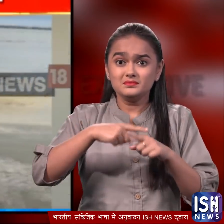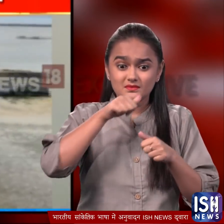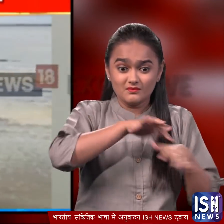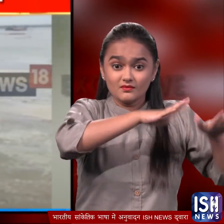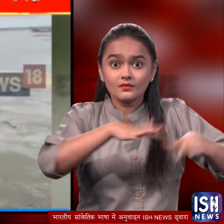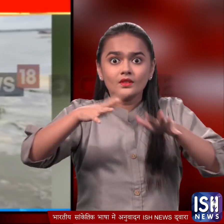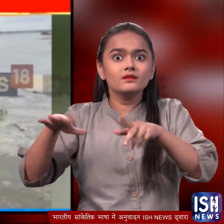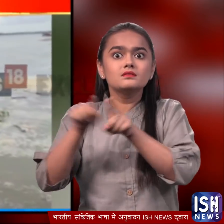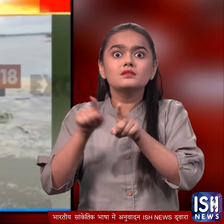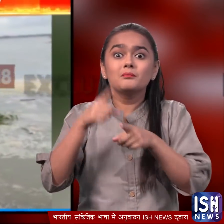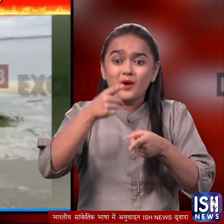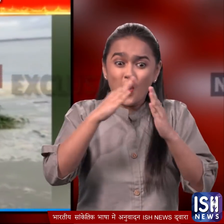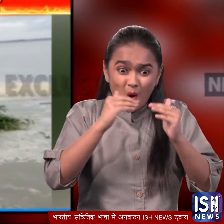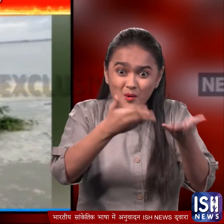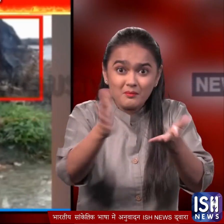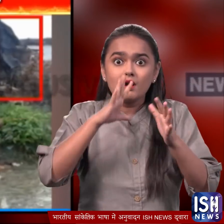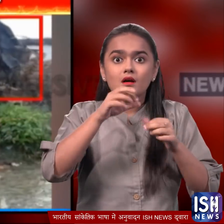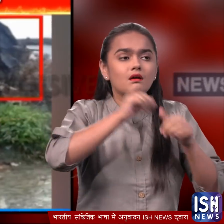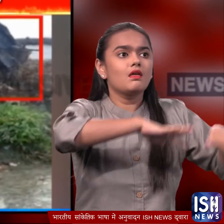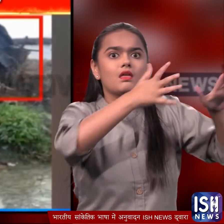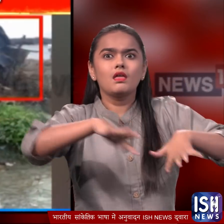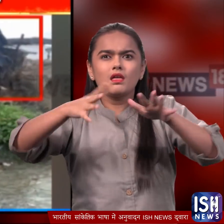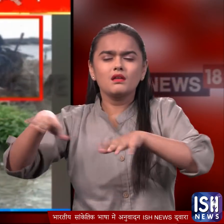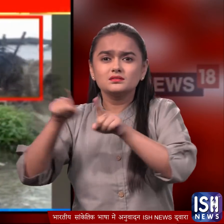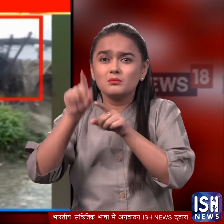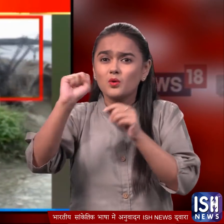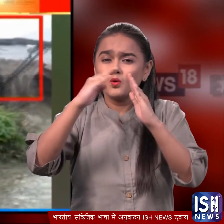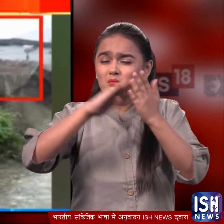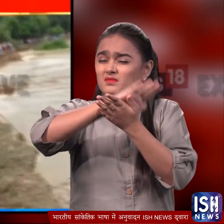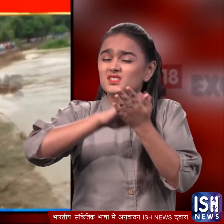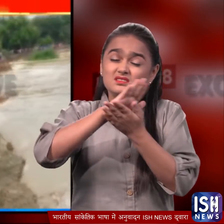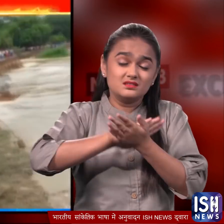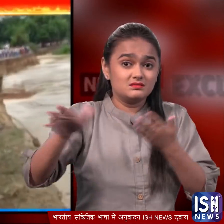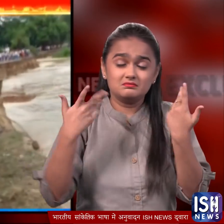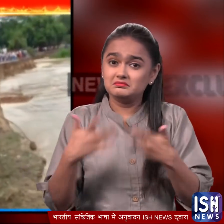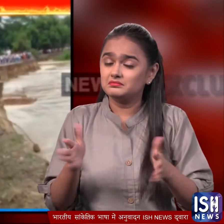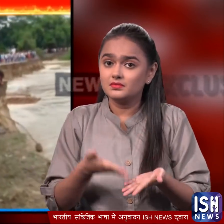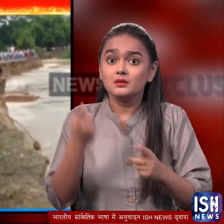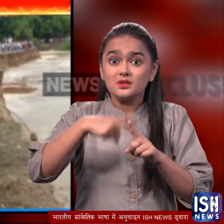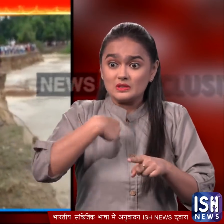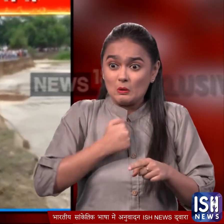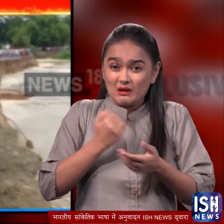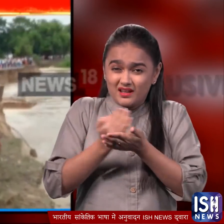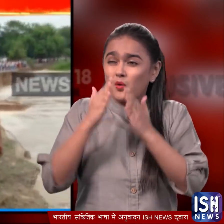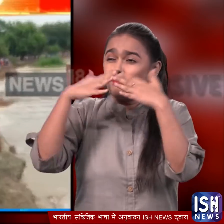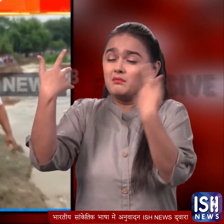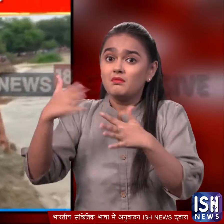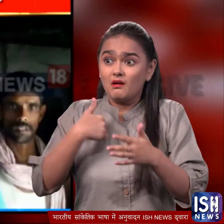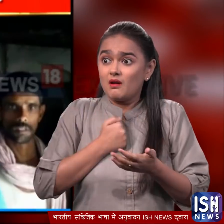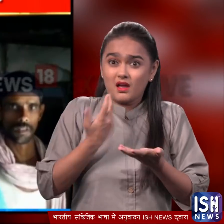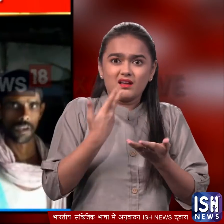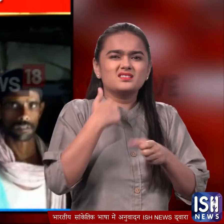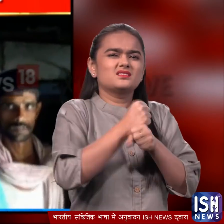समंदर की तरह बहती गंगा नदी को देखकर लोग सहम गए। उनके घर इस बारिश में पूरी तरह बर्बाद हो गए, जिसके बाद उन्होंने जान बचाने के लिए प्रशासन की मदद